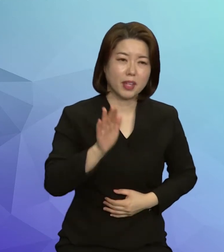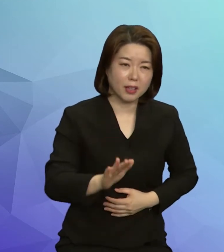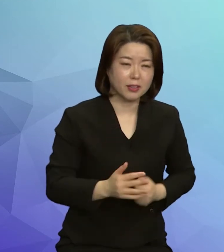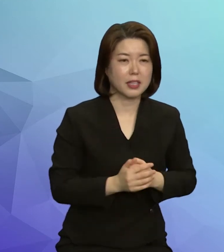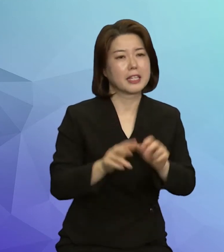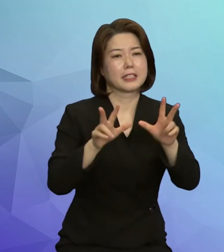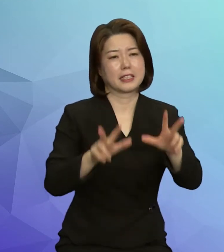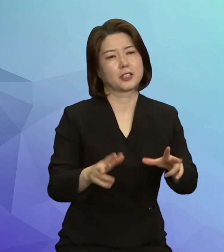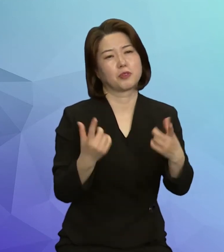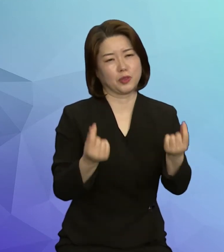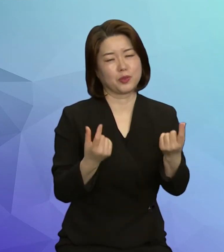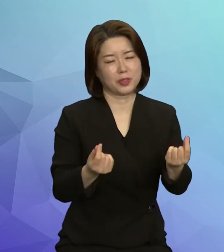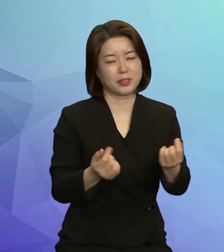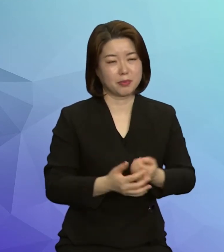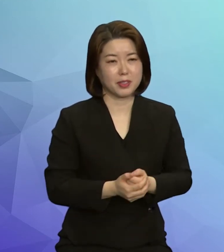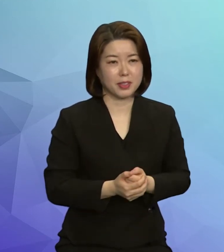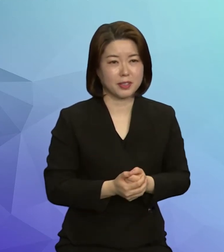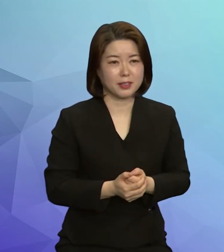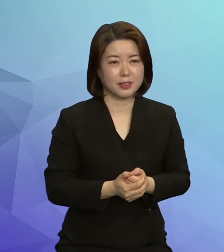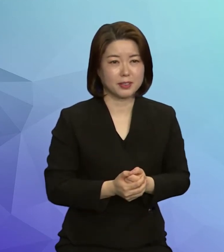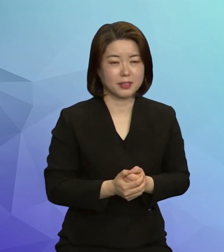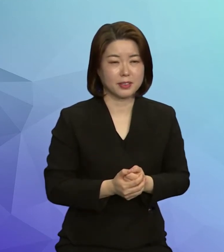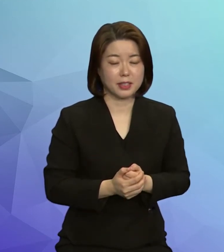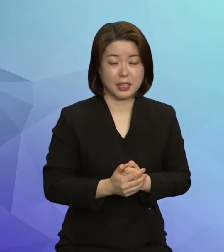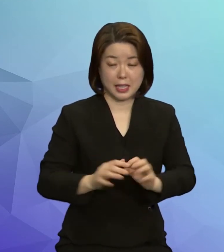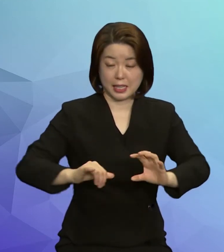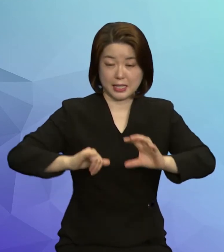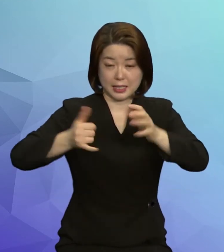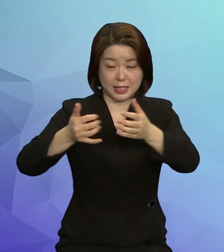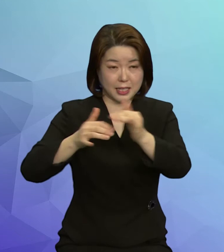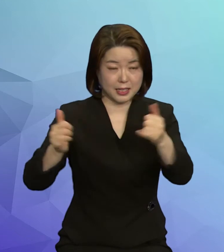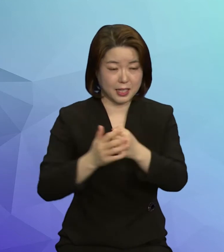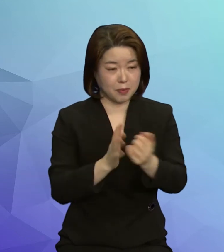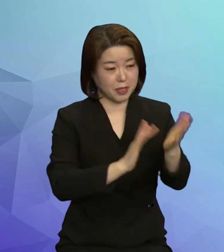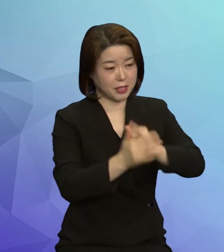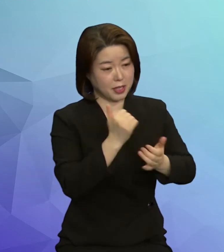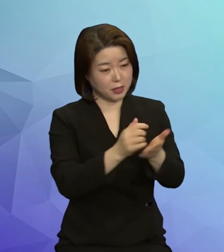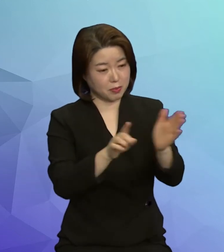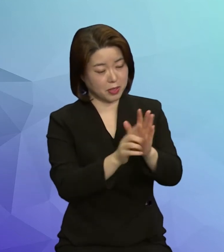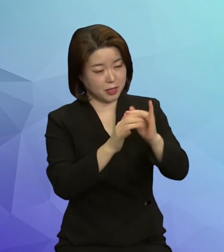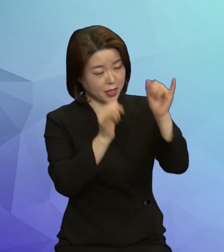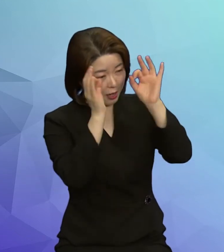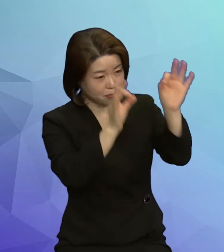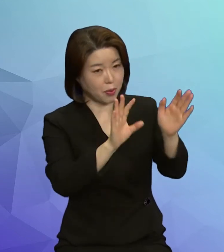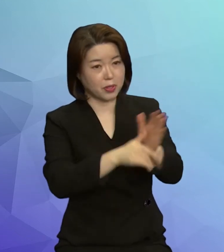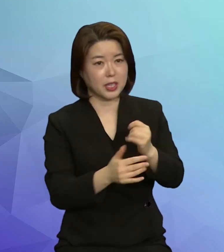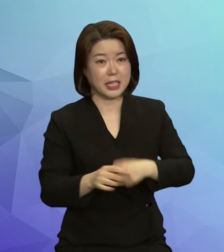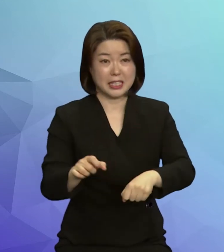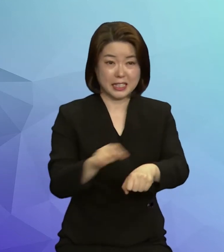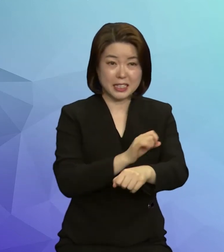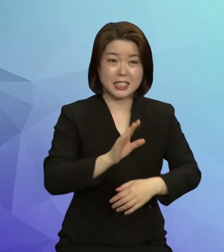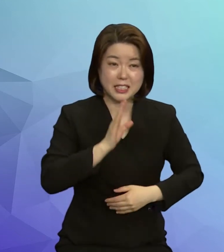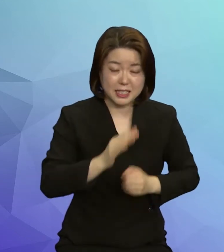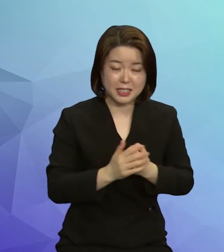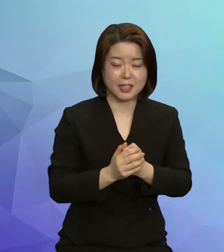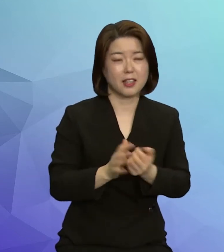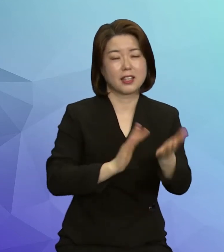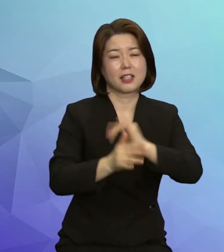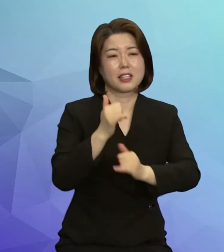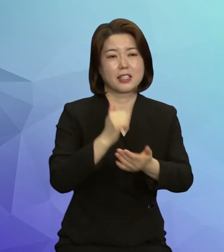그런데 지금도 마찬가지예요. 세상 사람들이 예수 믿는 사람 볼 때, 특히